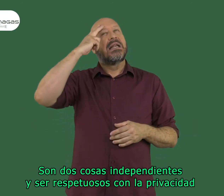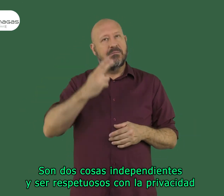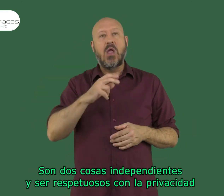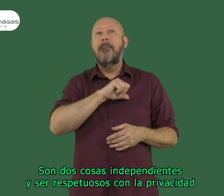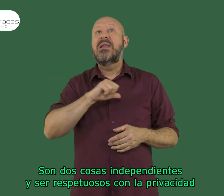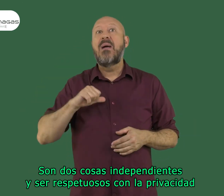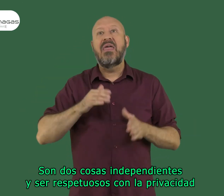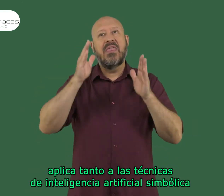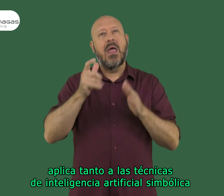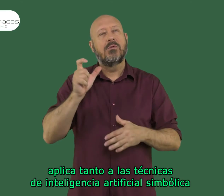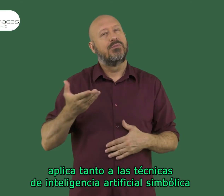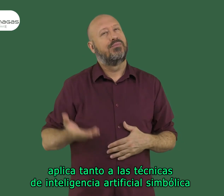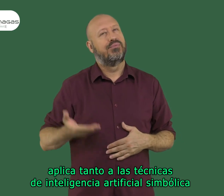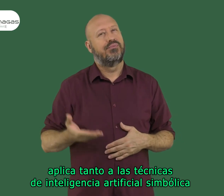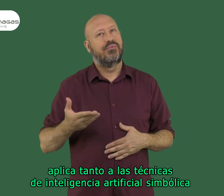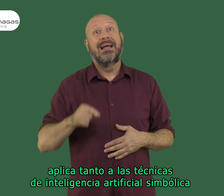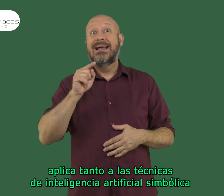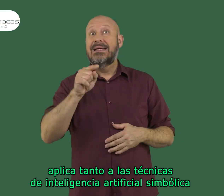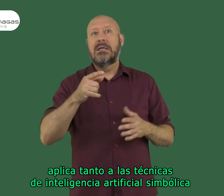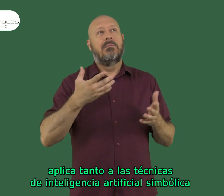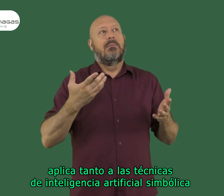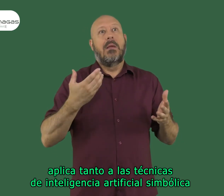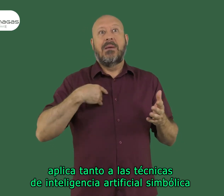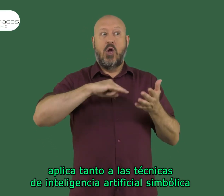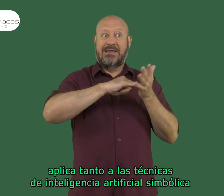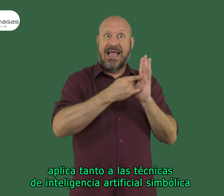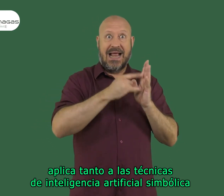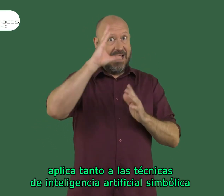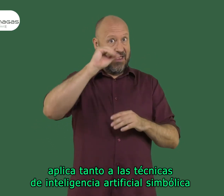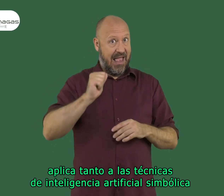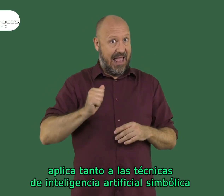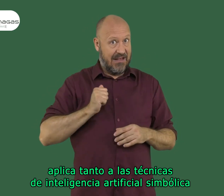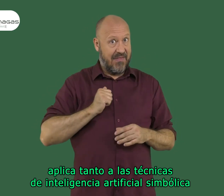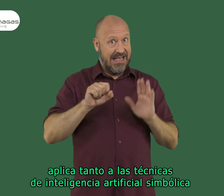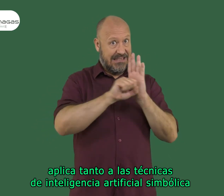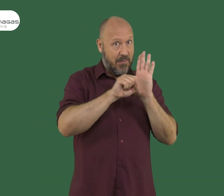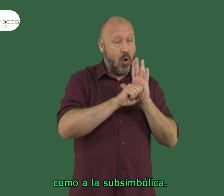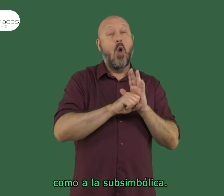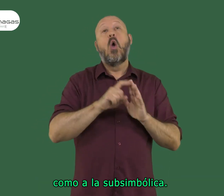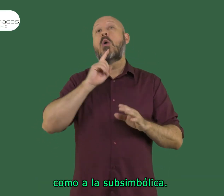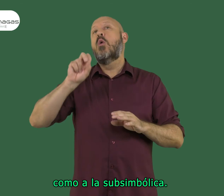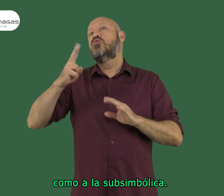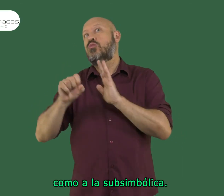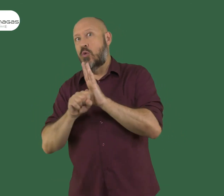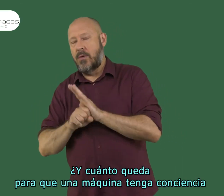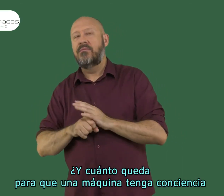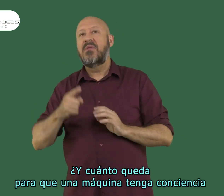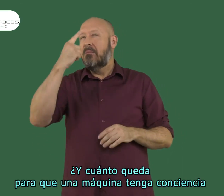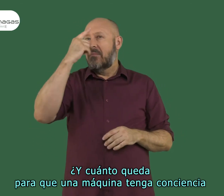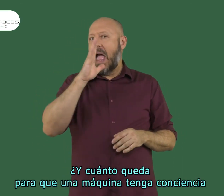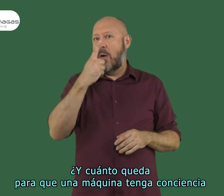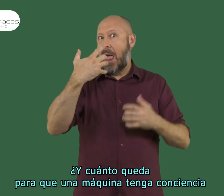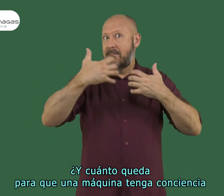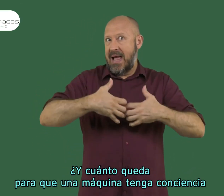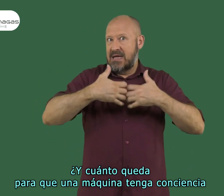con la privacidad aplica tanto a las técnicas de inteligencia artificial simbólica como a la subsimbólica. ¿Y cuánto queda para